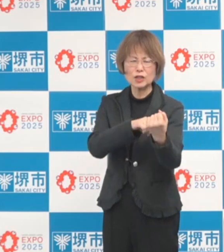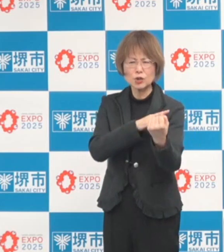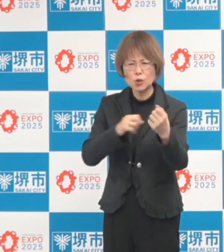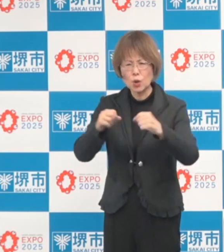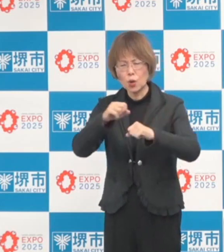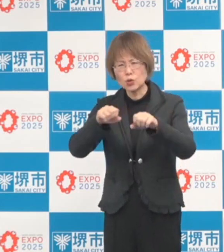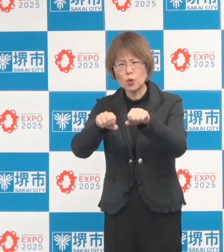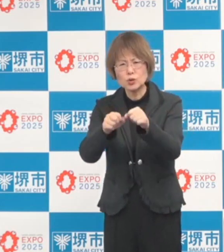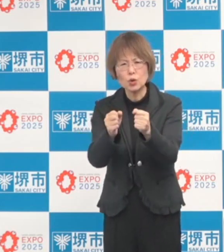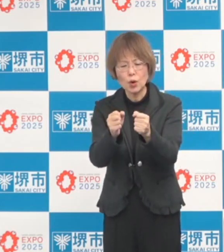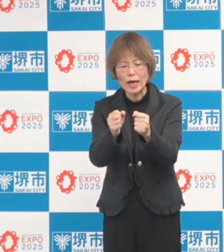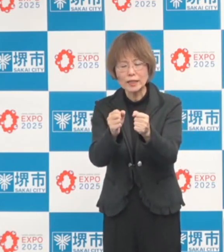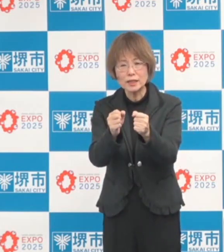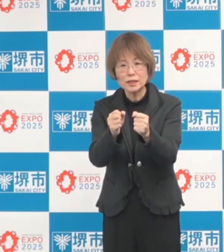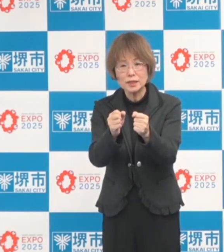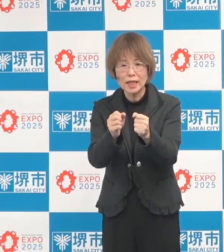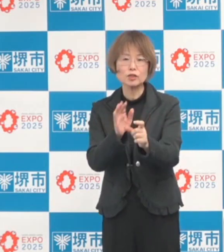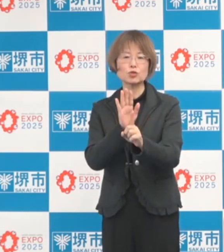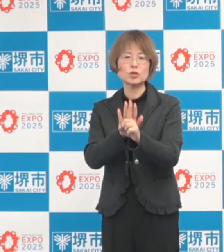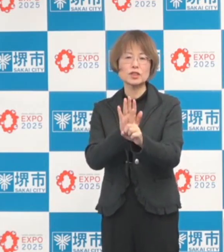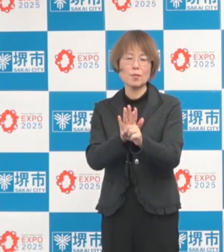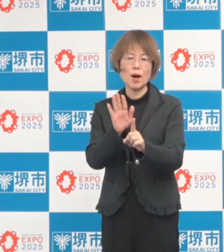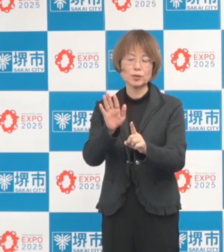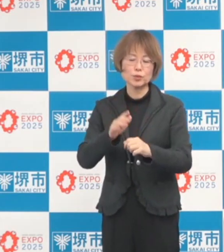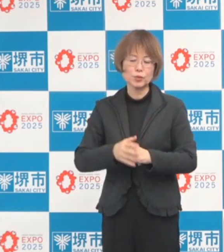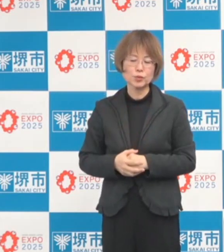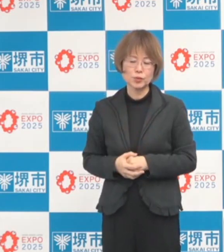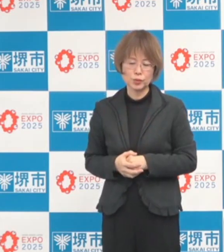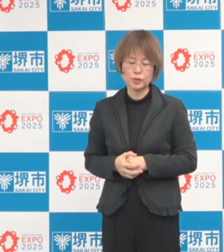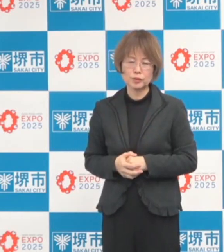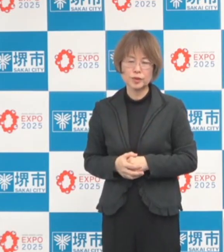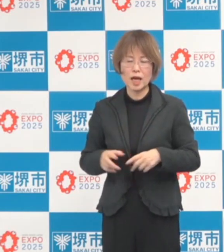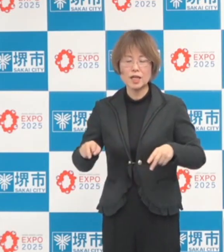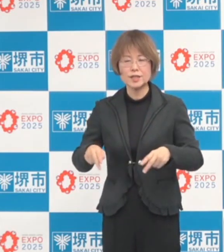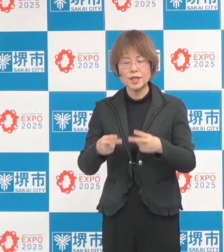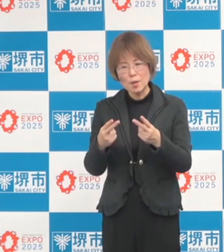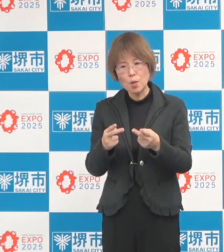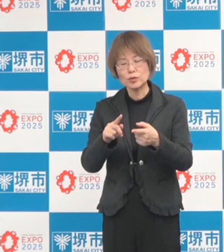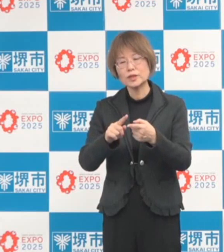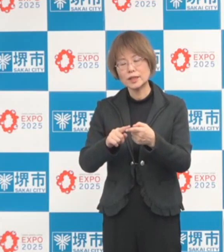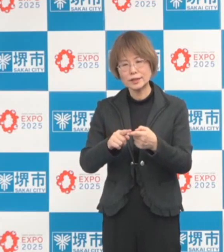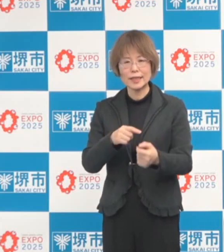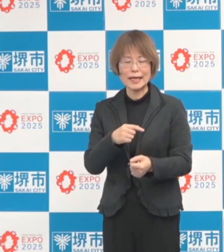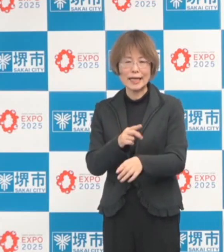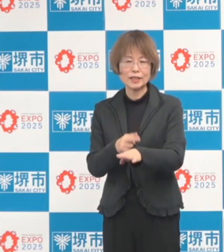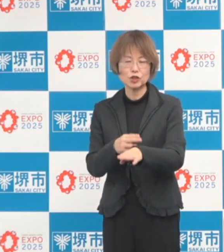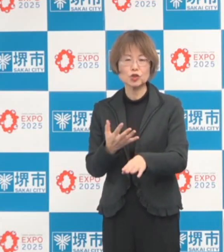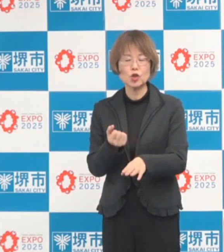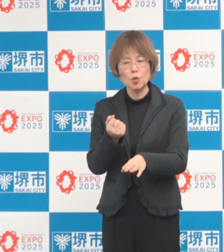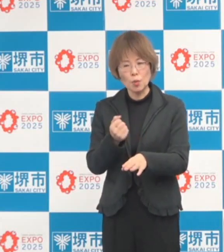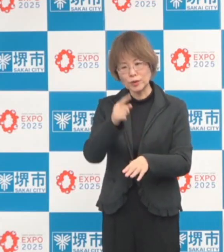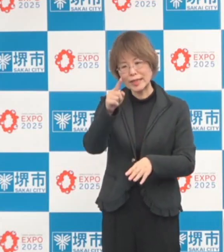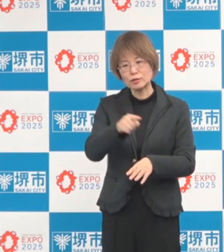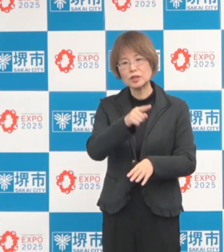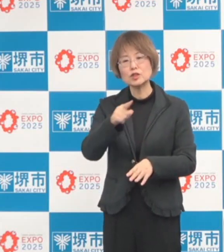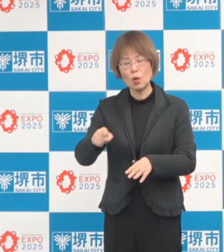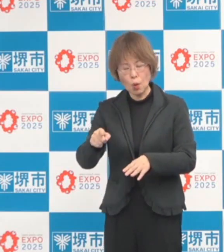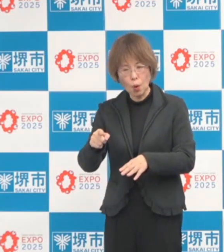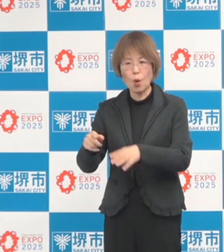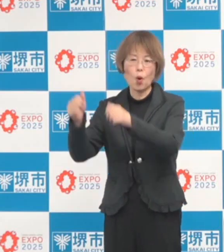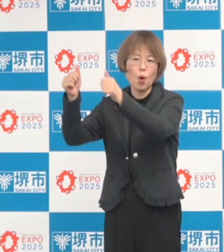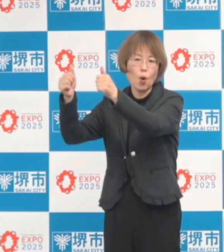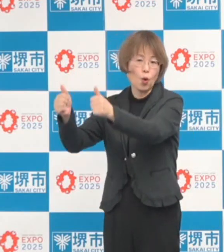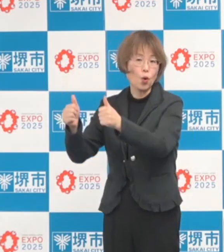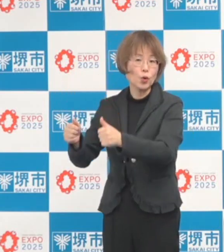方への支援としまして、専門的なスキルを持つ人材や法人を確保育